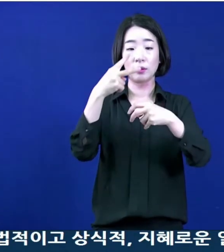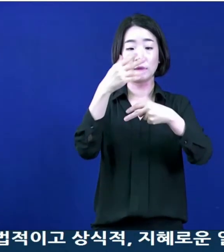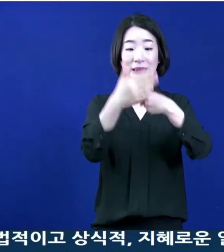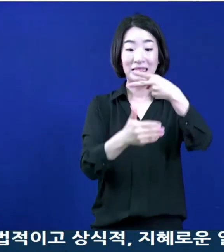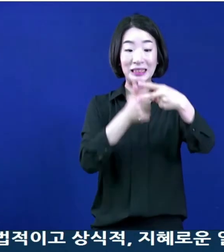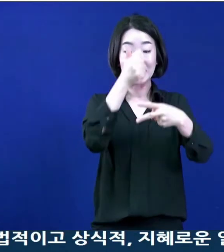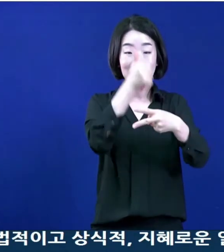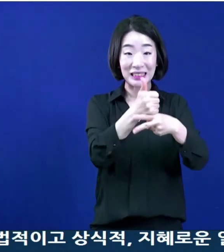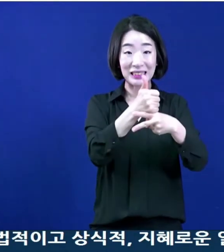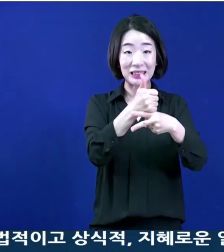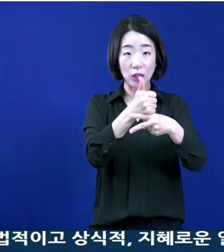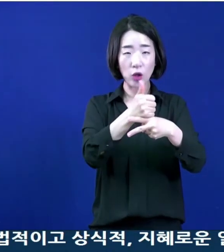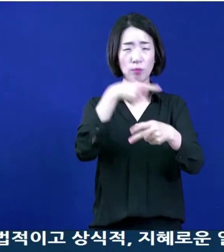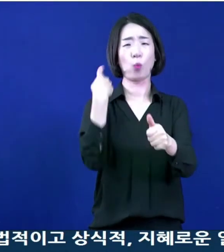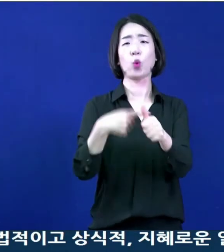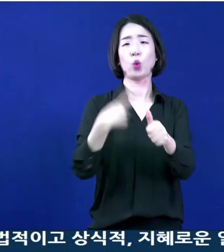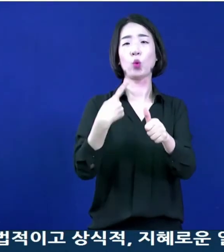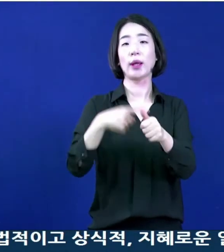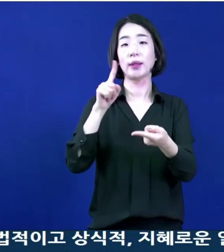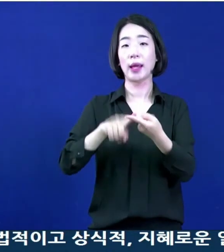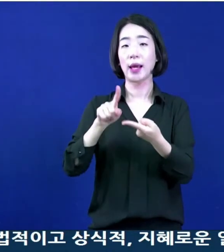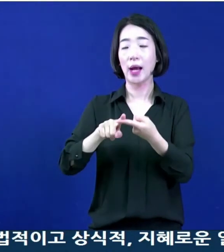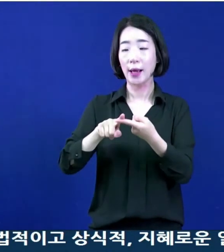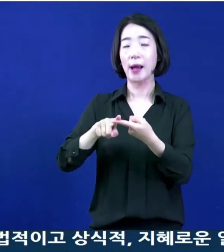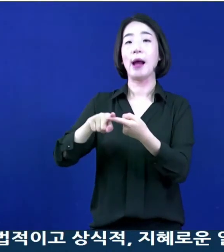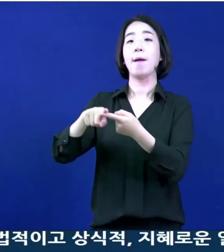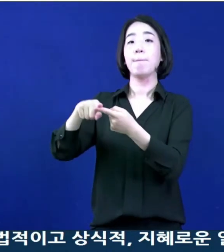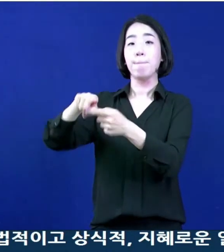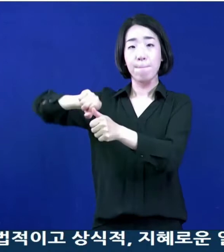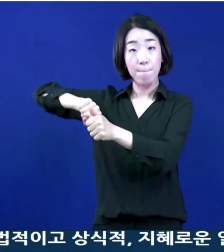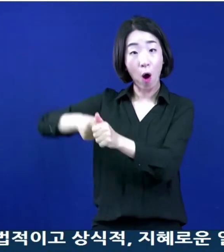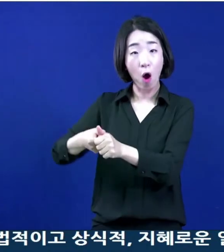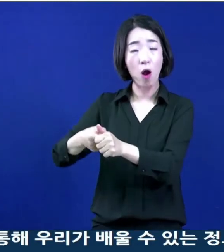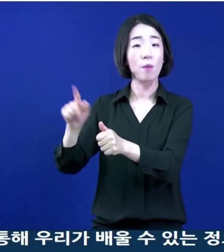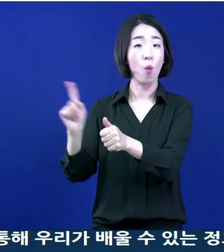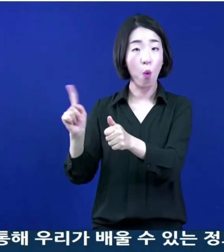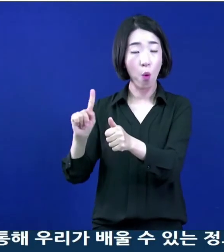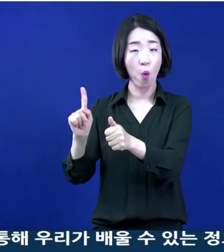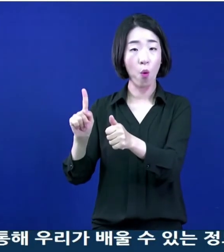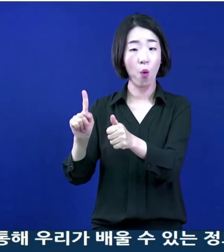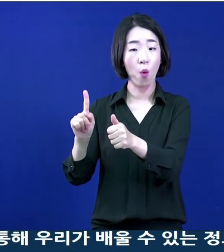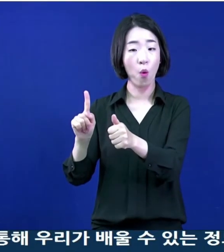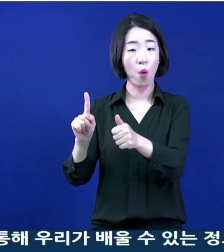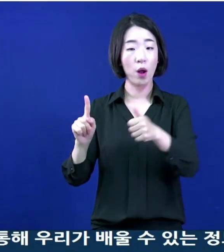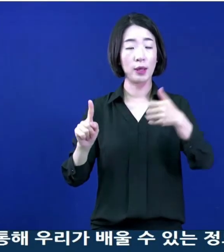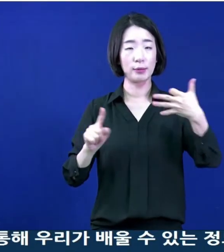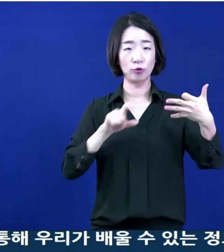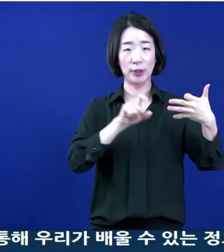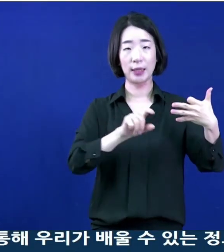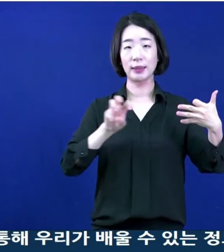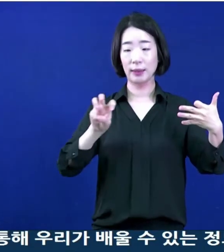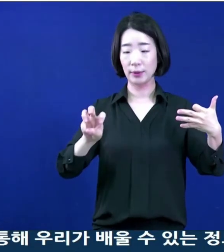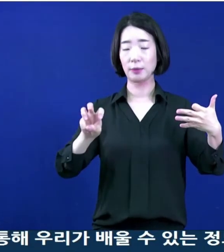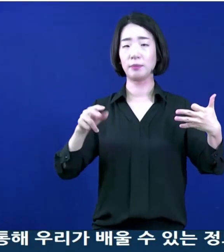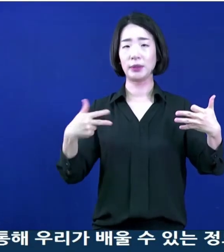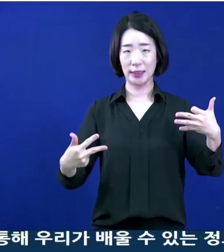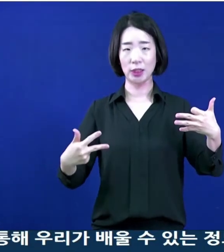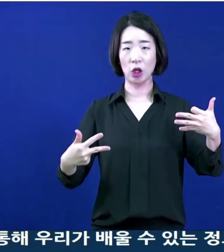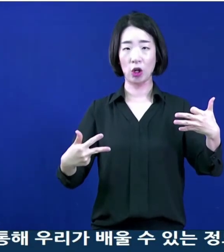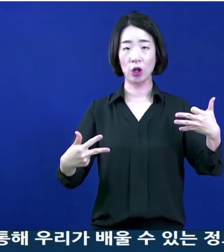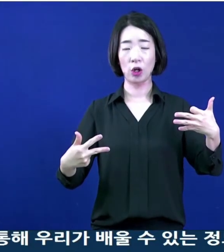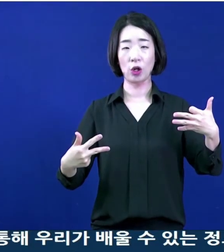신전모독으로 벌을 하려면 37절의 조건을 갖춰야 되는 거였죠. 자, 37절 어떤 조건을 갖춰야 되는지